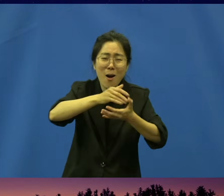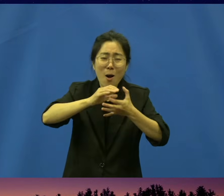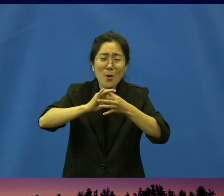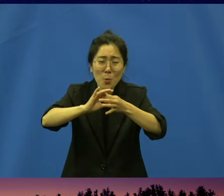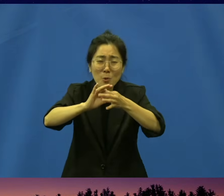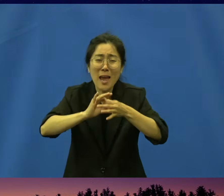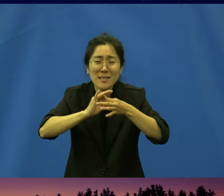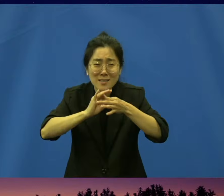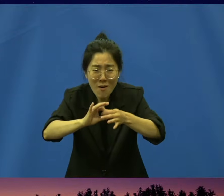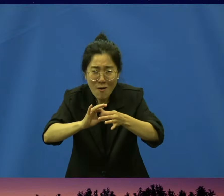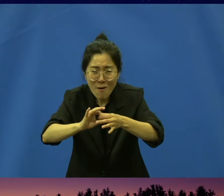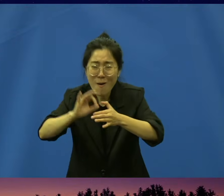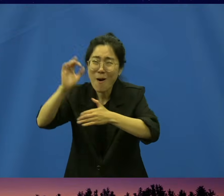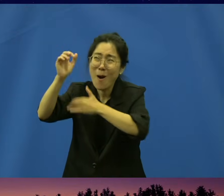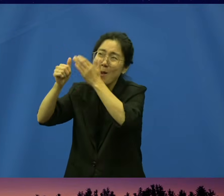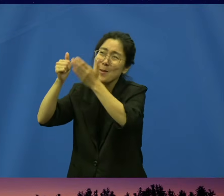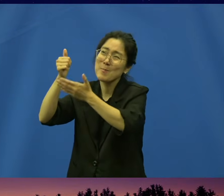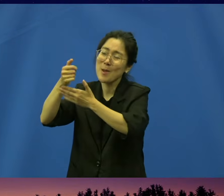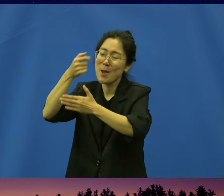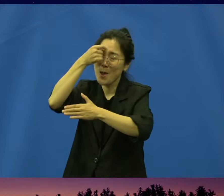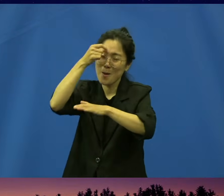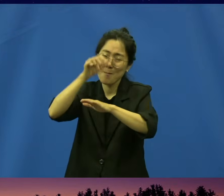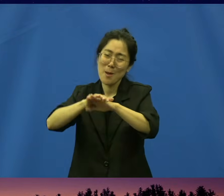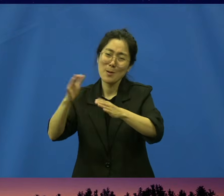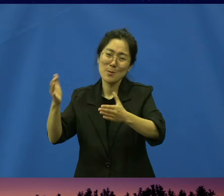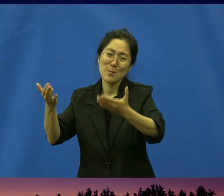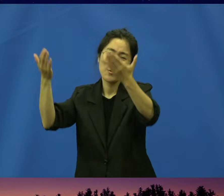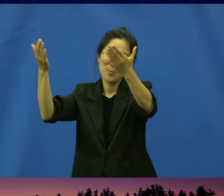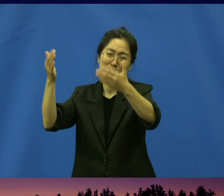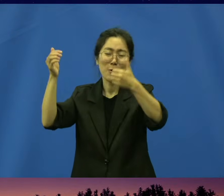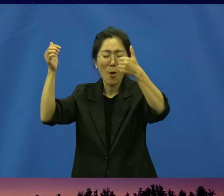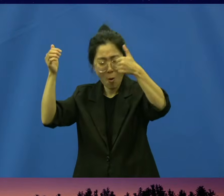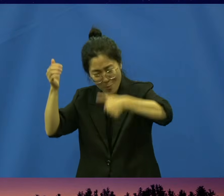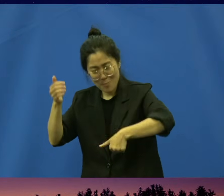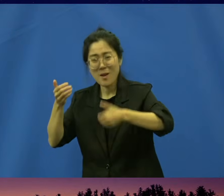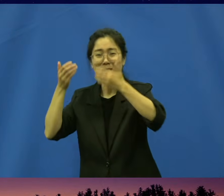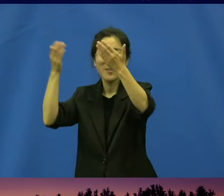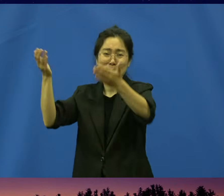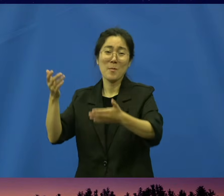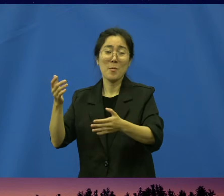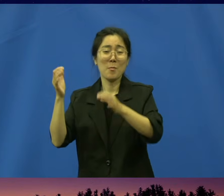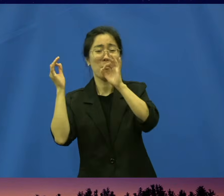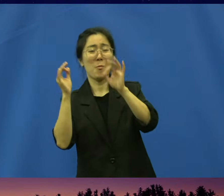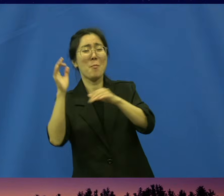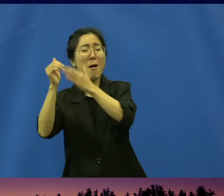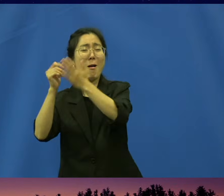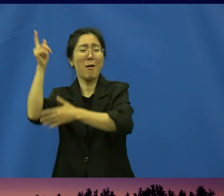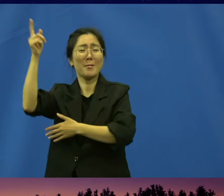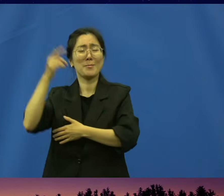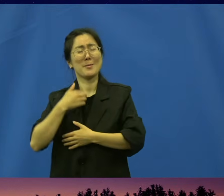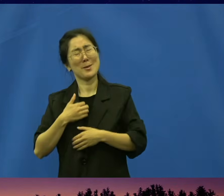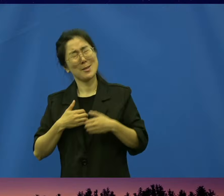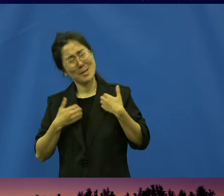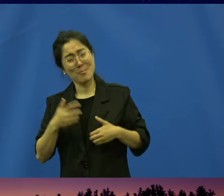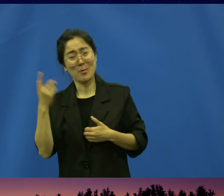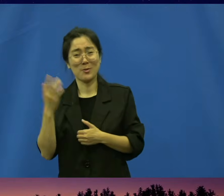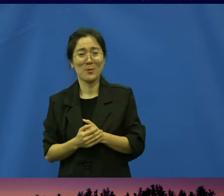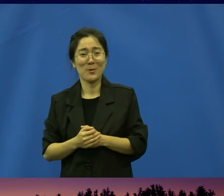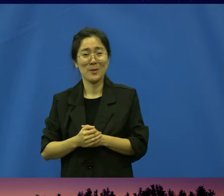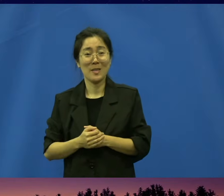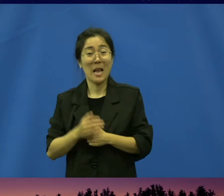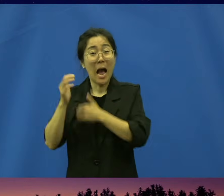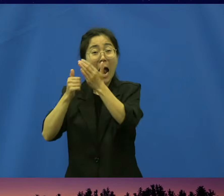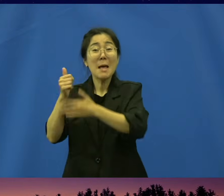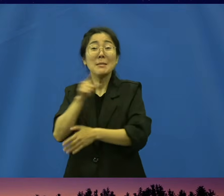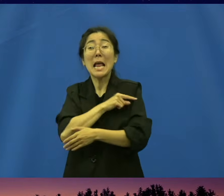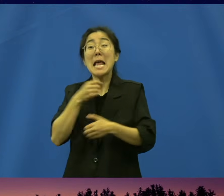이렇게 되면 우리 하나님께서 얼마나 기뻐하시겠습니까? 여러분, 연합이 중요한 것을